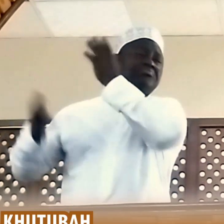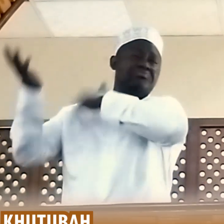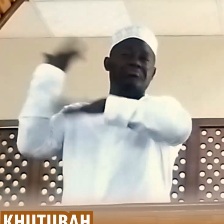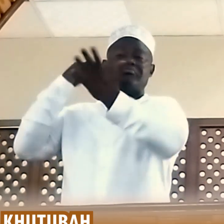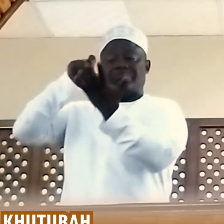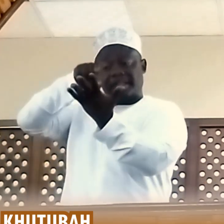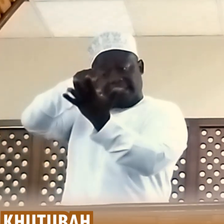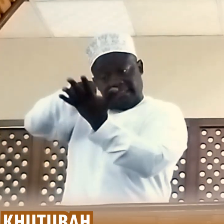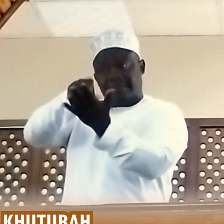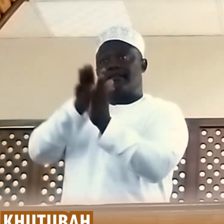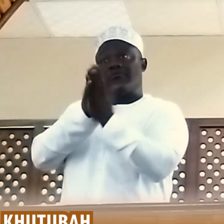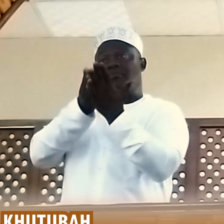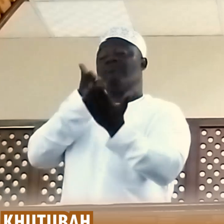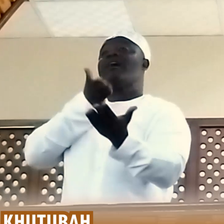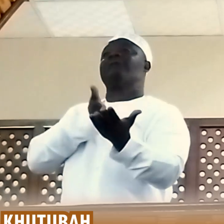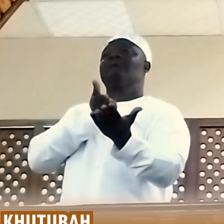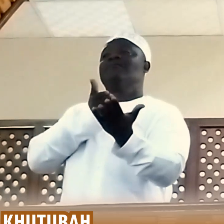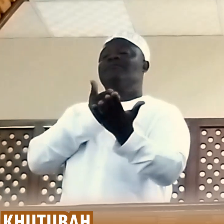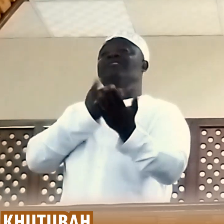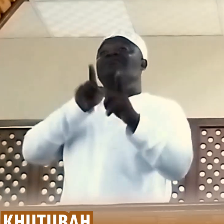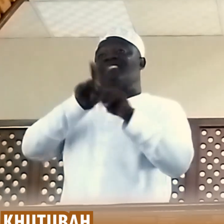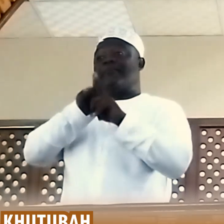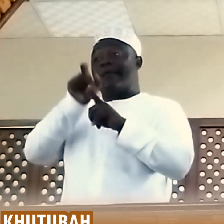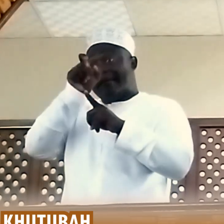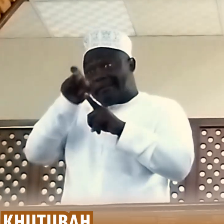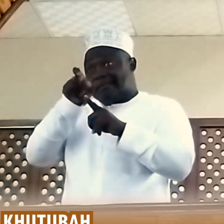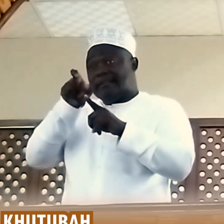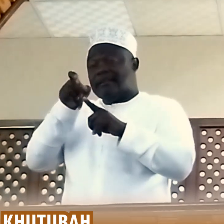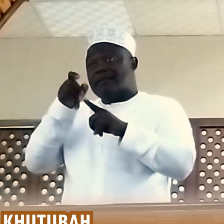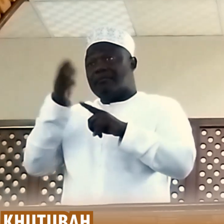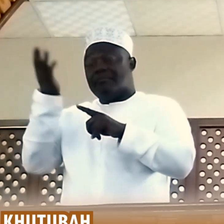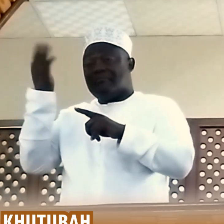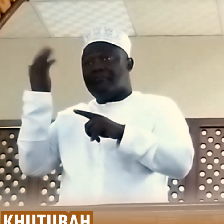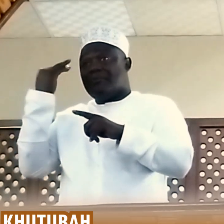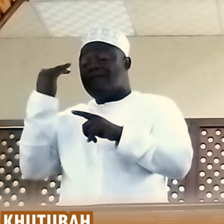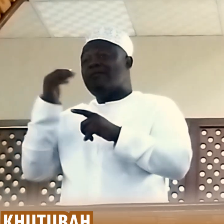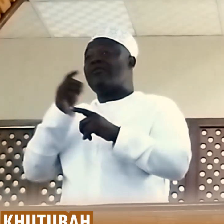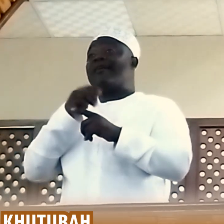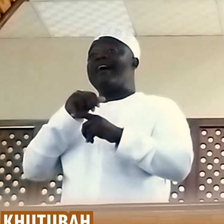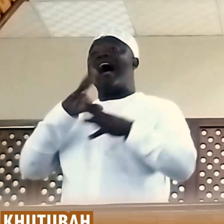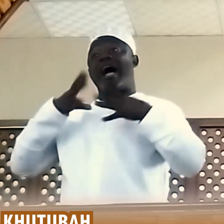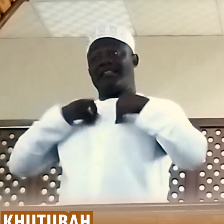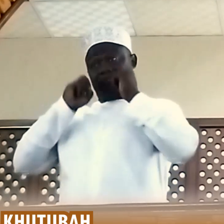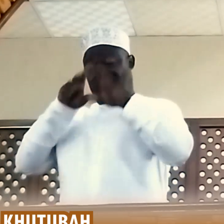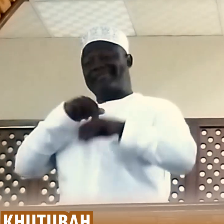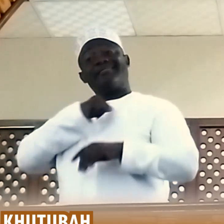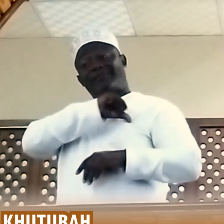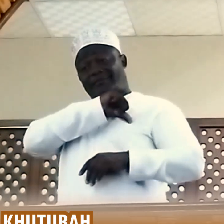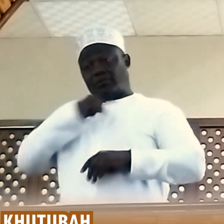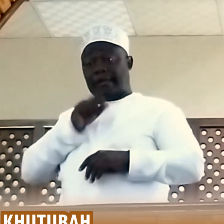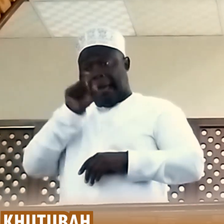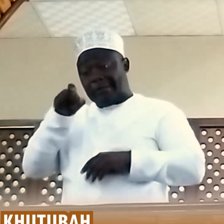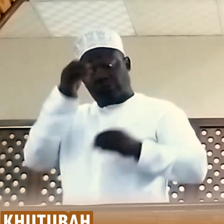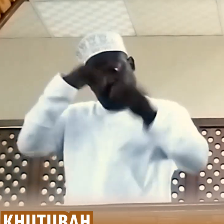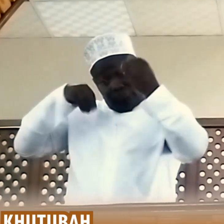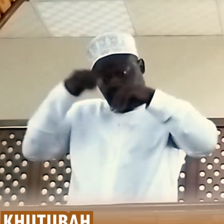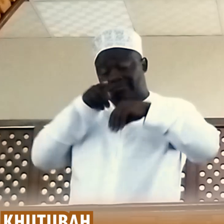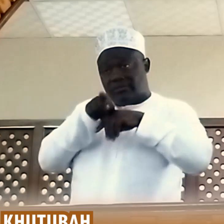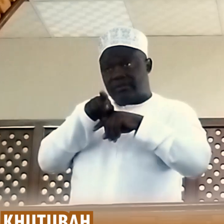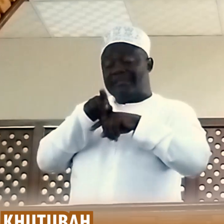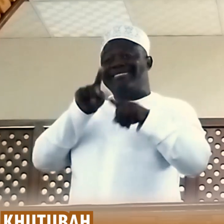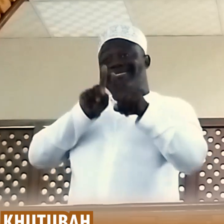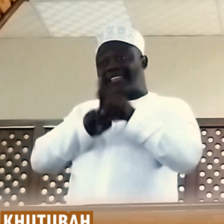mu Qur'ani yekitiibwa naga nti wala taakulu amwalakum bainakum bilbatil watudilu biha